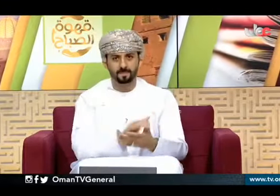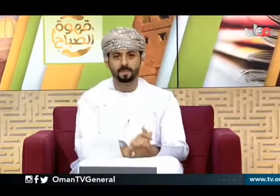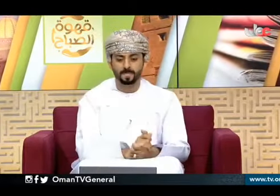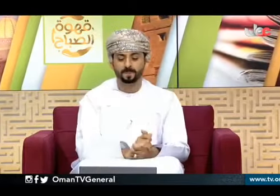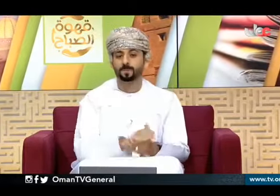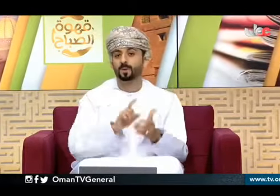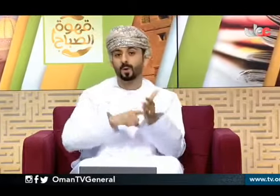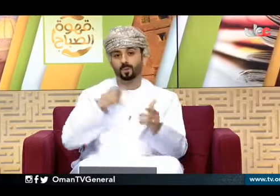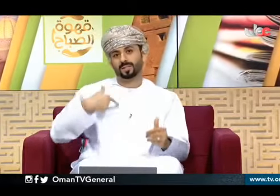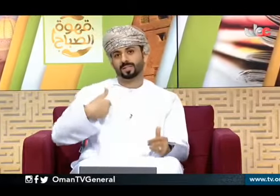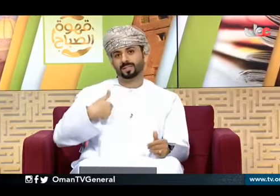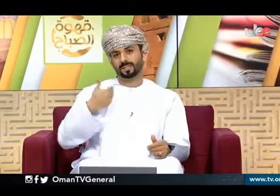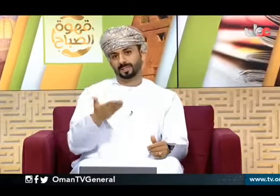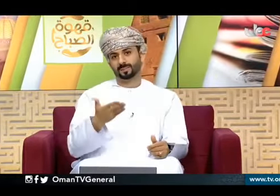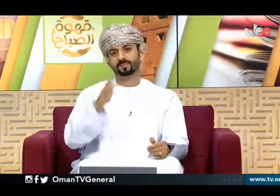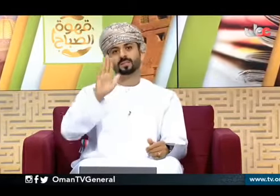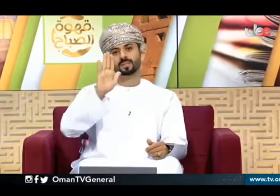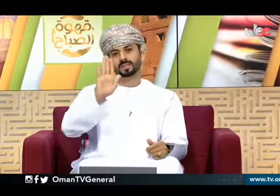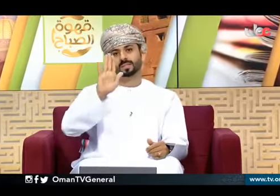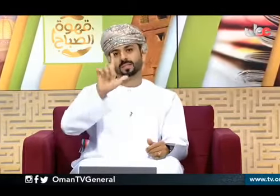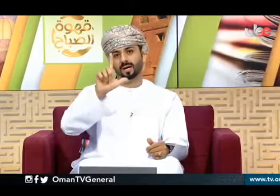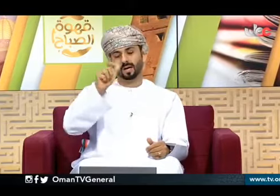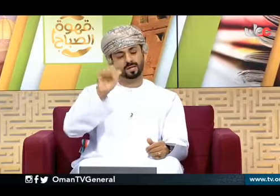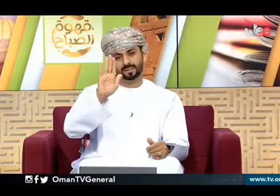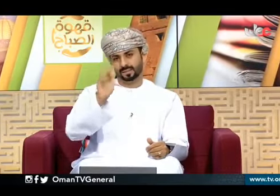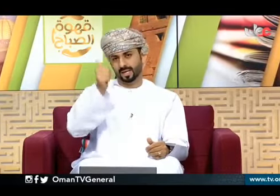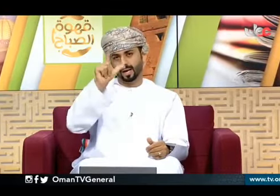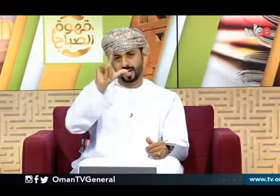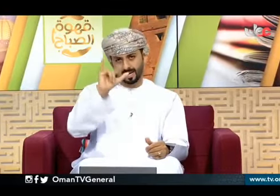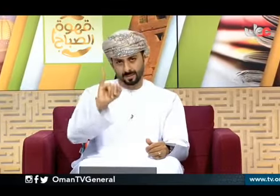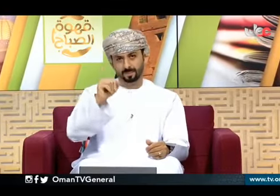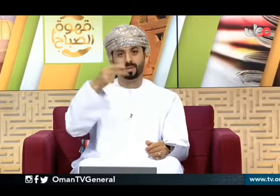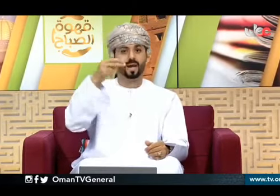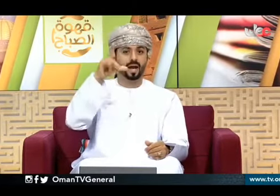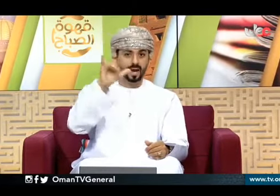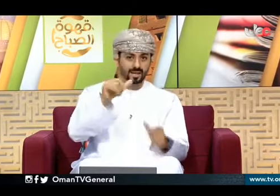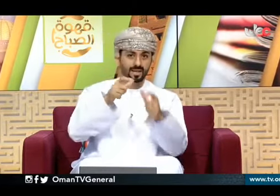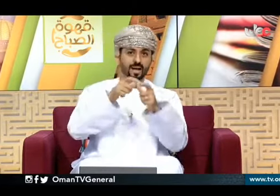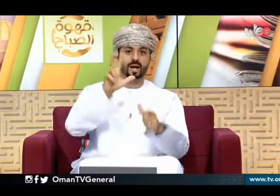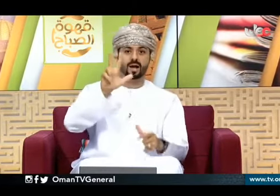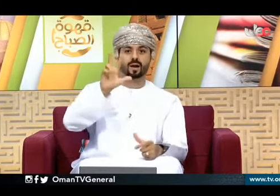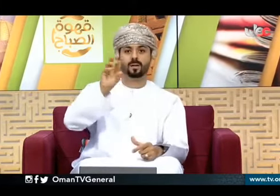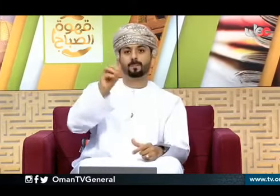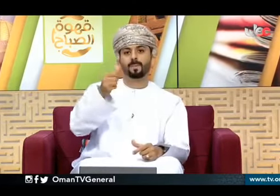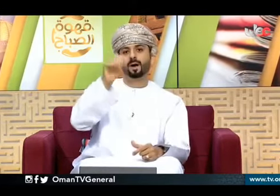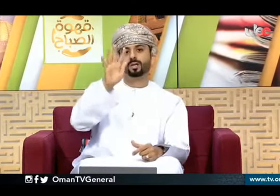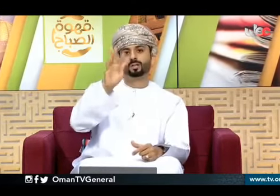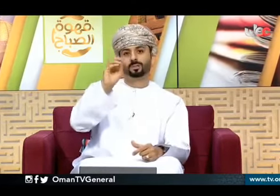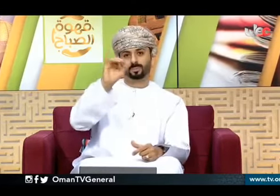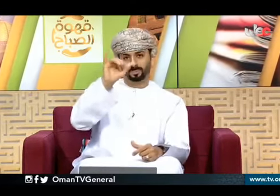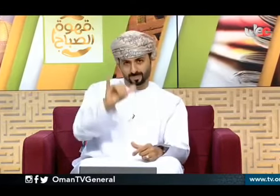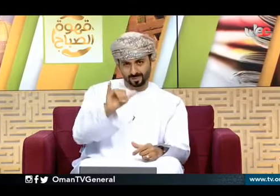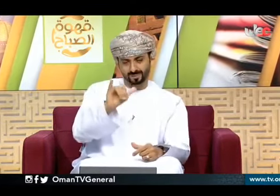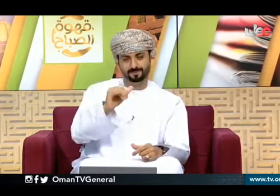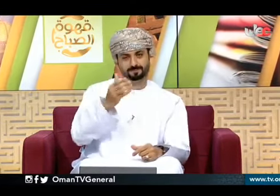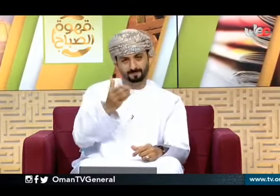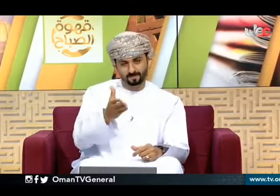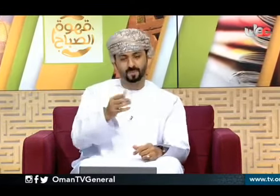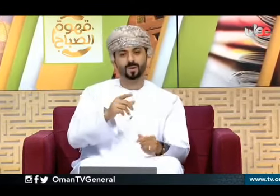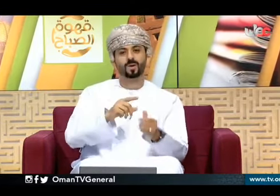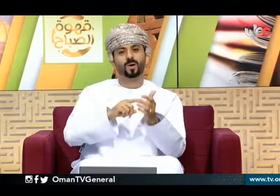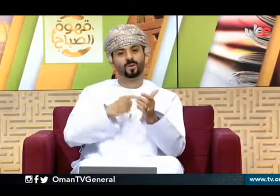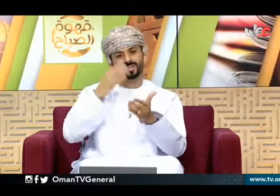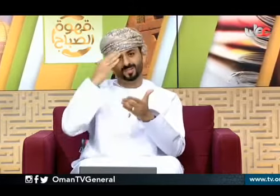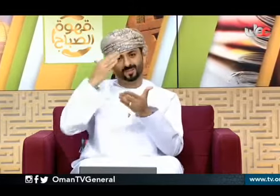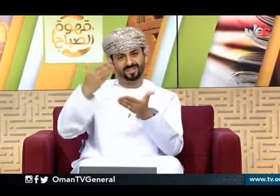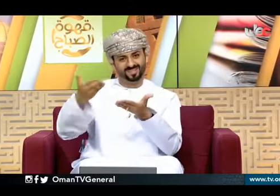الهيئة بحيث أن تكون التقنية هي مساندة لنا. اسم ضيفنا اليوم سالم بن علي الهاشمي،